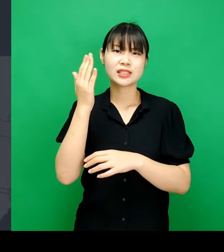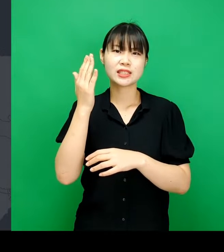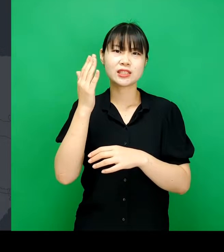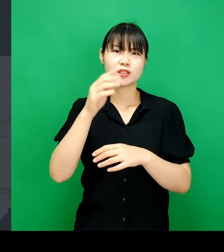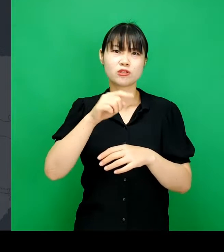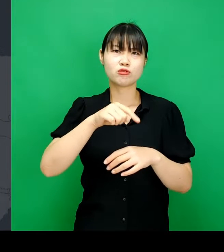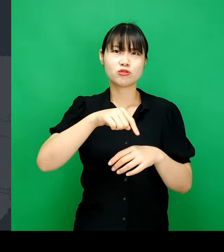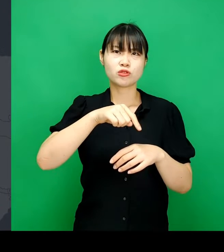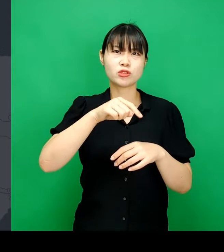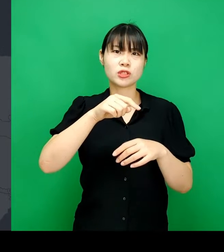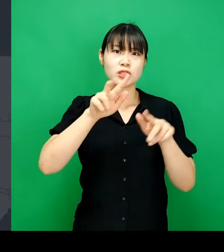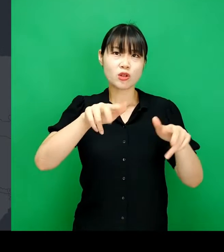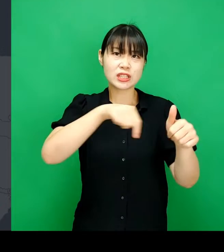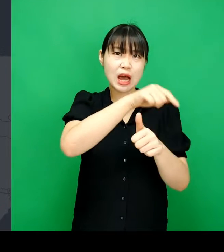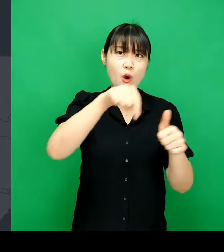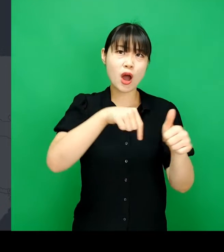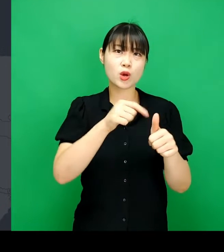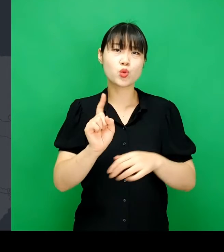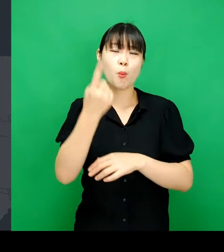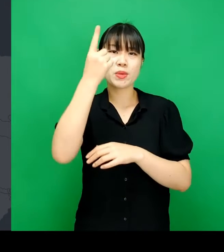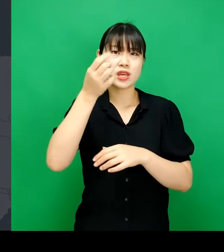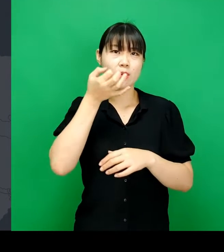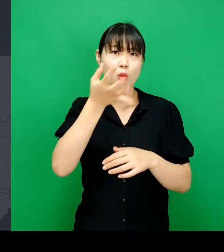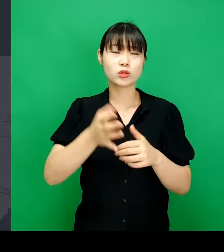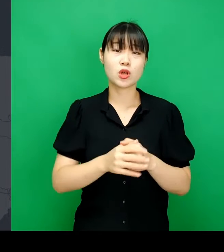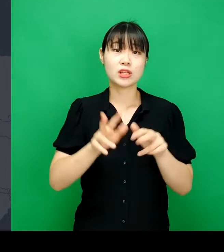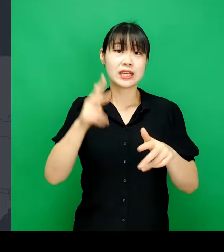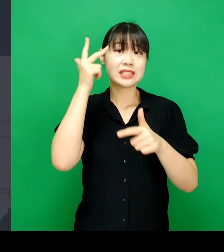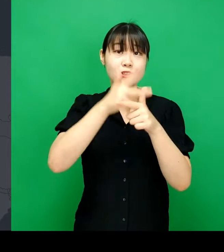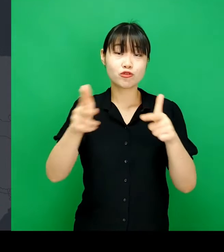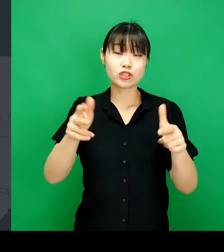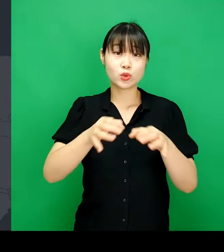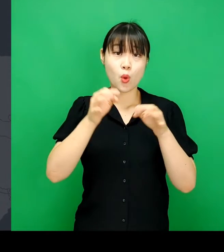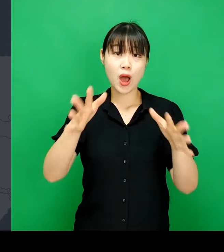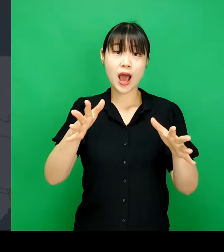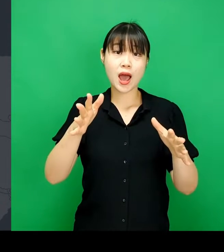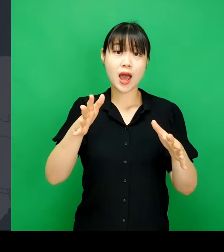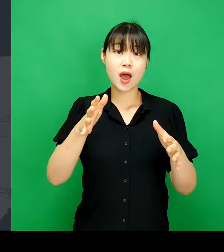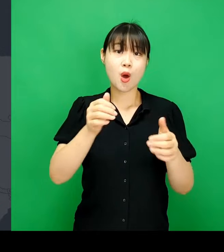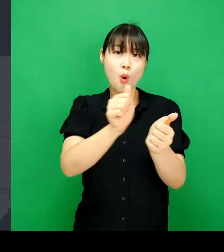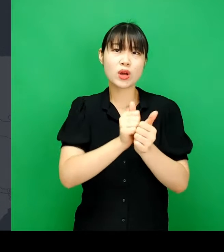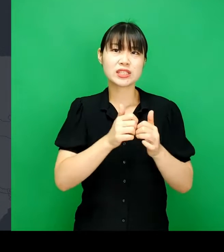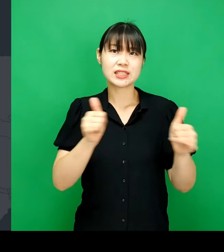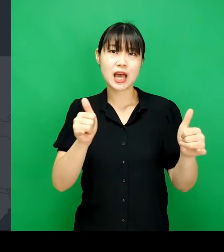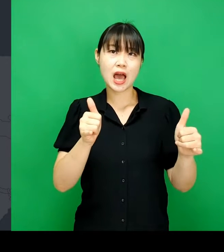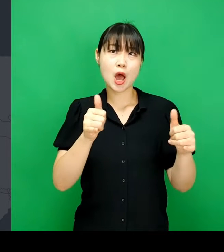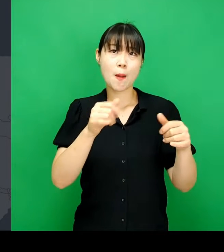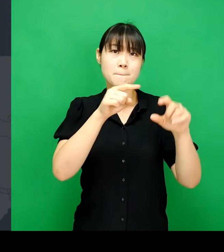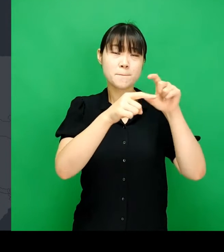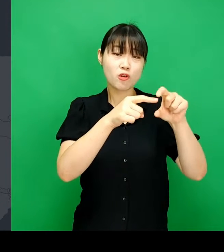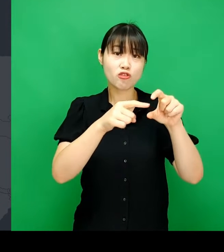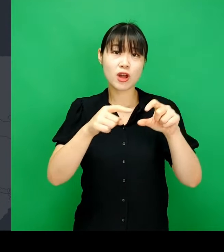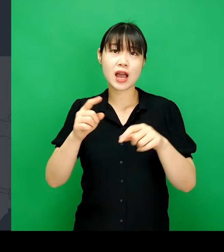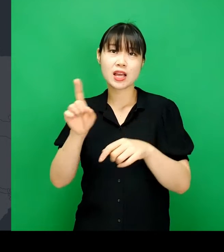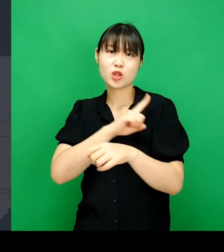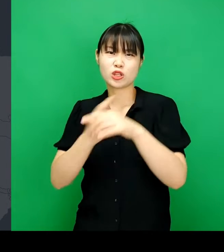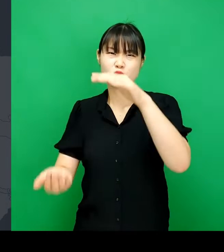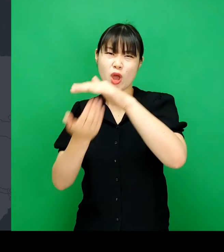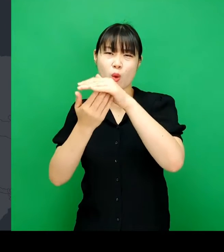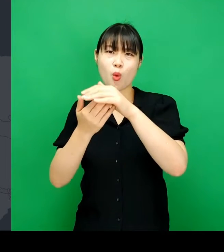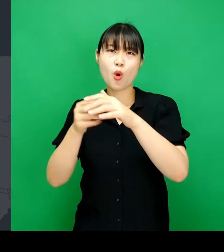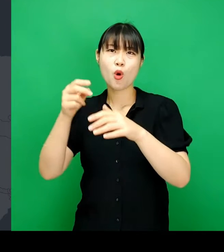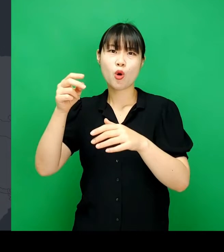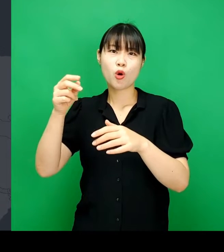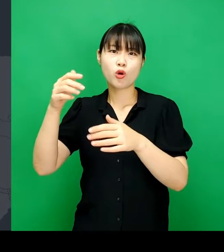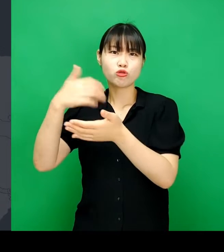최근 확진자 수의 추세를 높이로 시각화한 것이 인상적인데요. 최근 일주일 동안의 확진자 수의 평균과 역대 최고